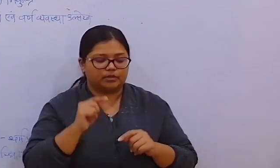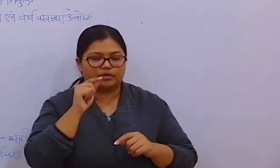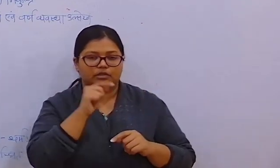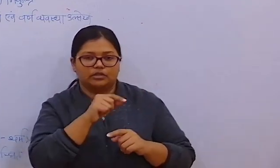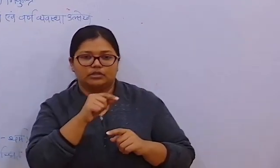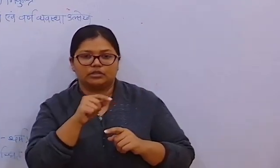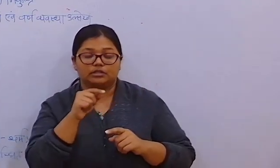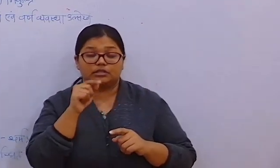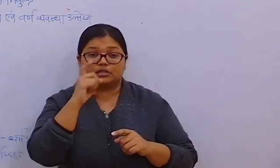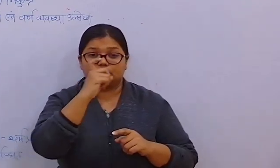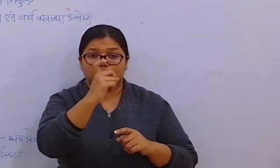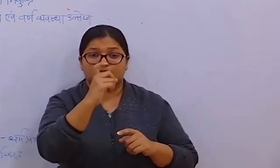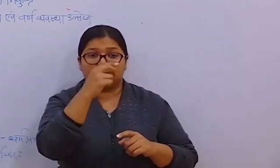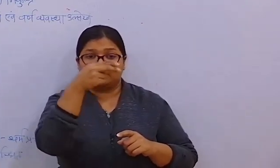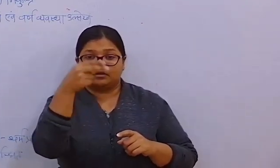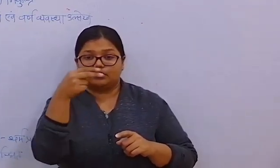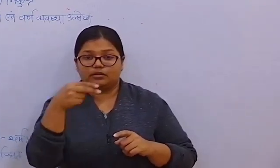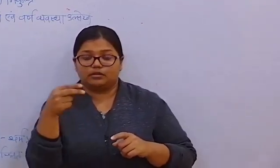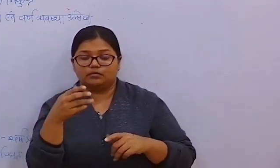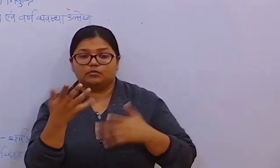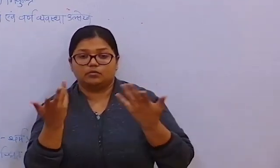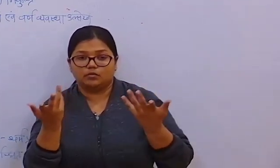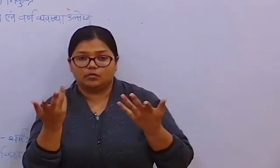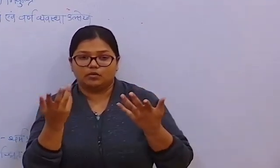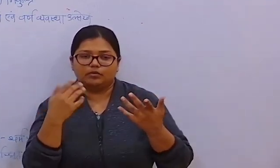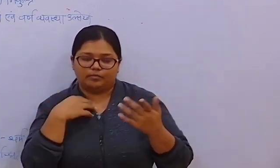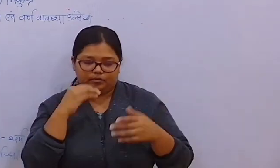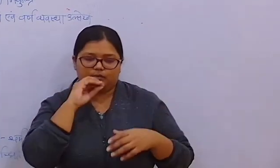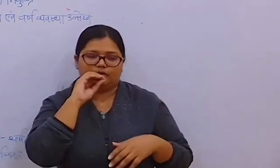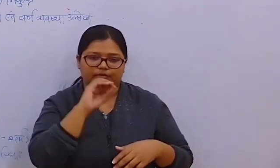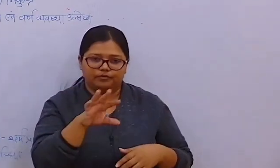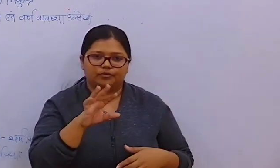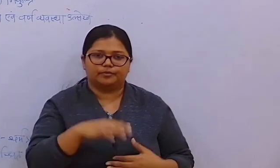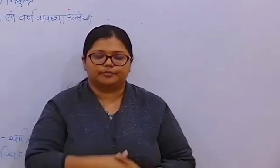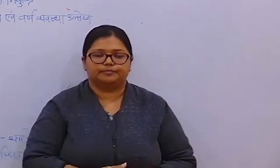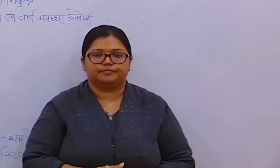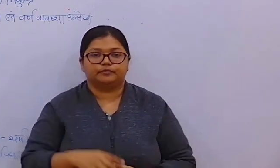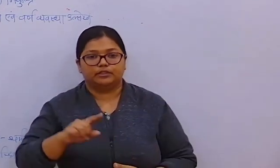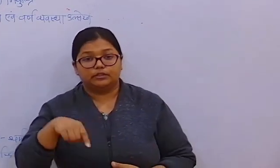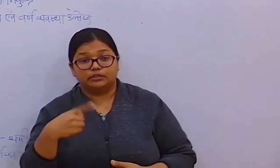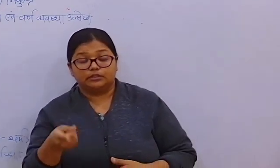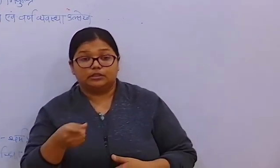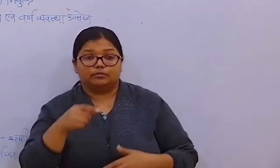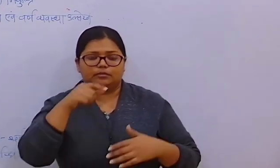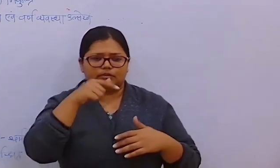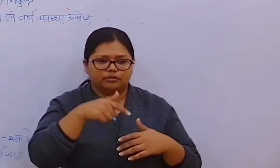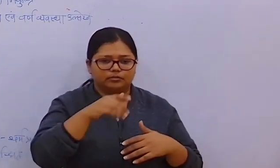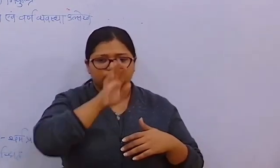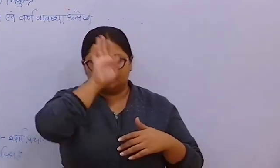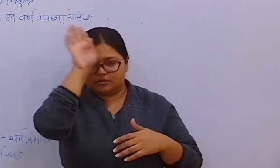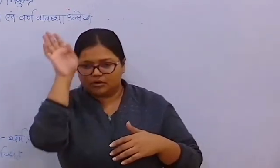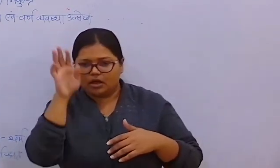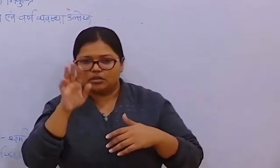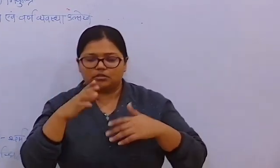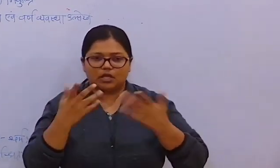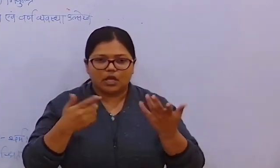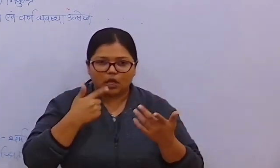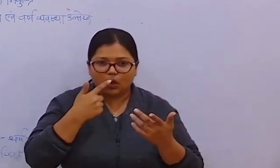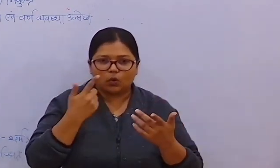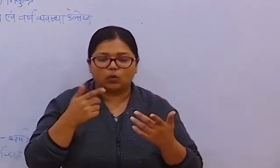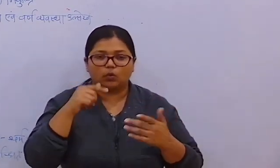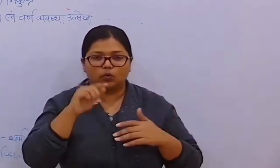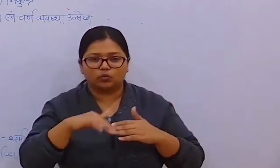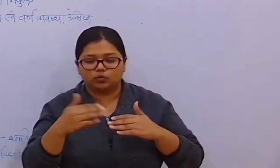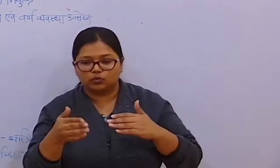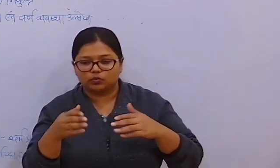उस मौर्य प्रशासन की क्या थी, कैसी प्रशासन प्रणाली थी, कैसे मंत्री थे, कितने अध्यक्ष थे, ये सारी चीजें हम कल